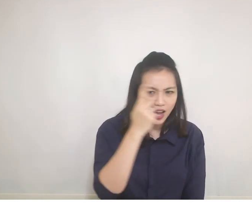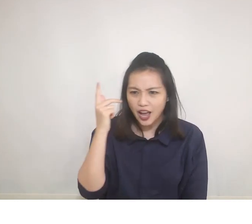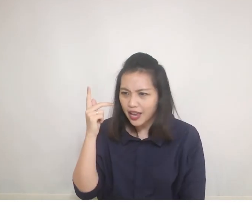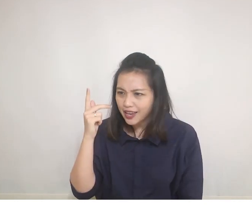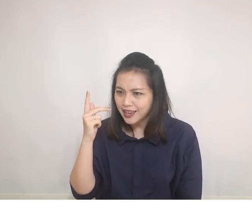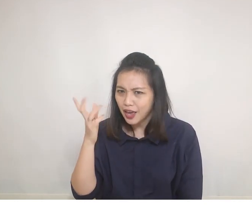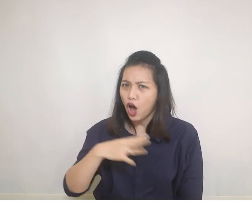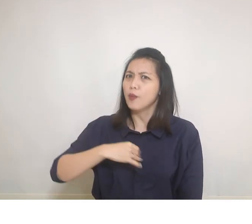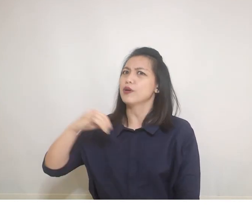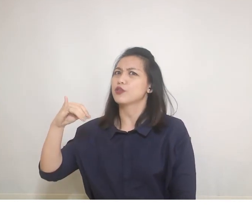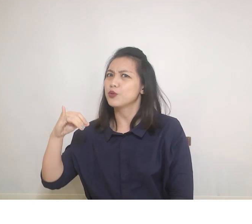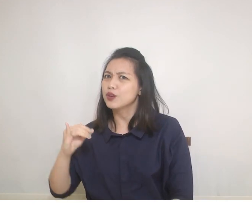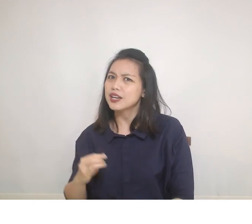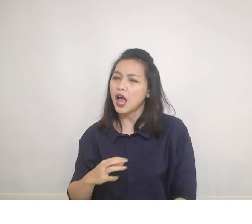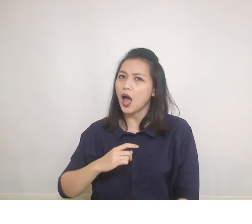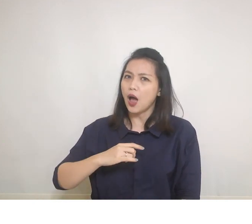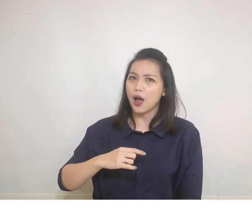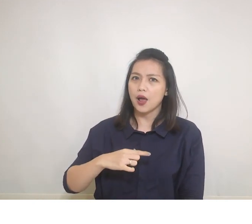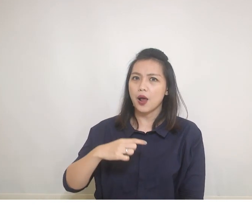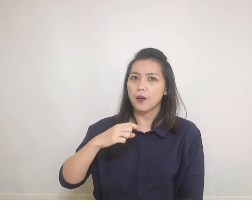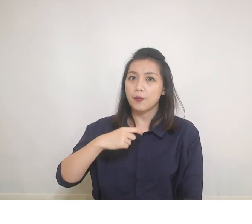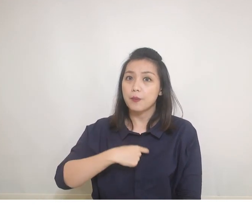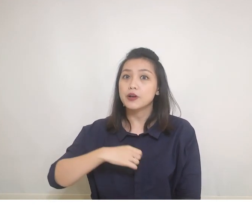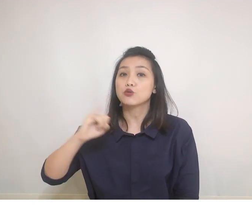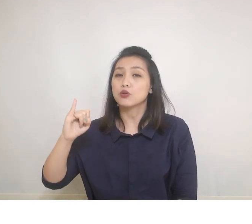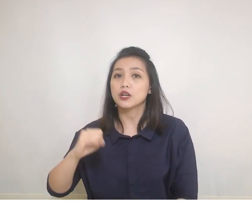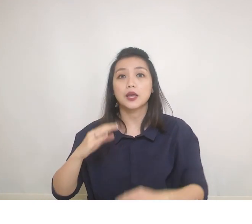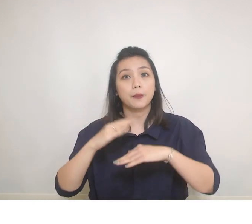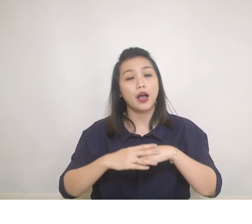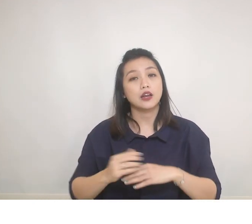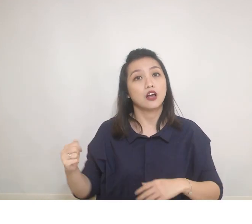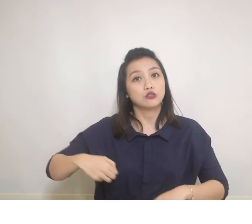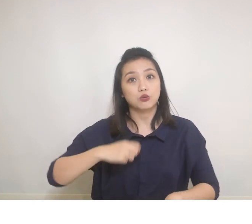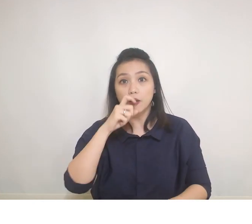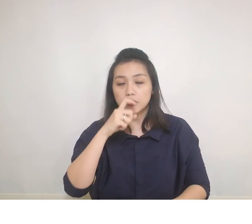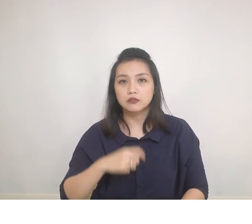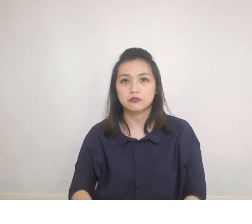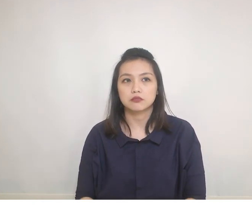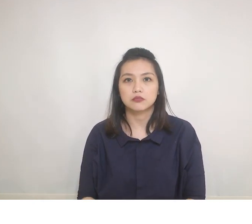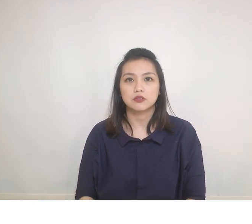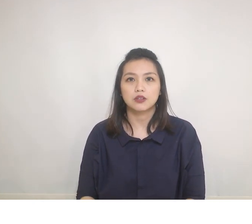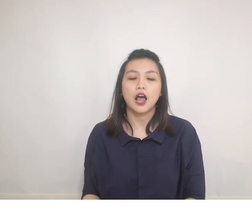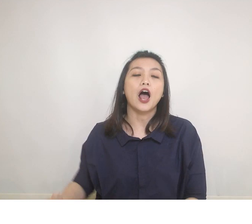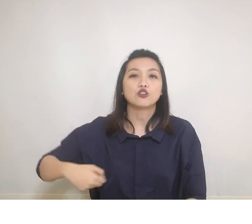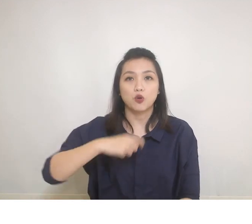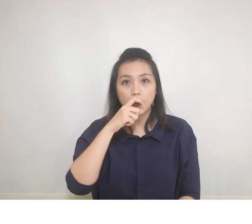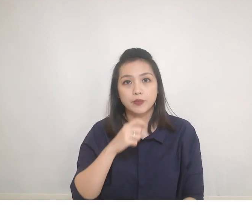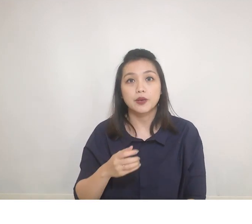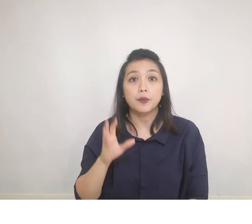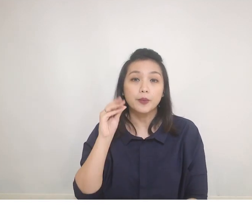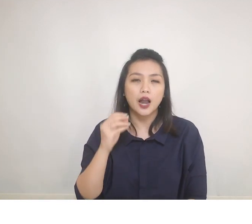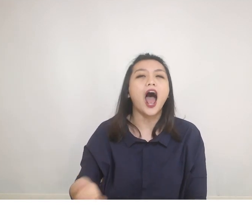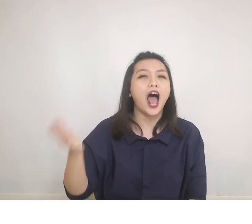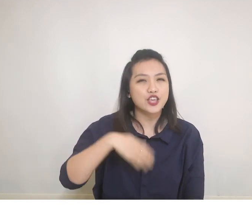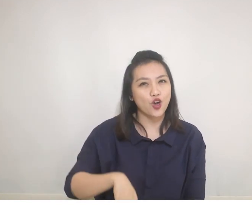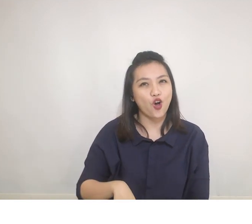Waduh. Waduh. Iya, luar biasa ya. Wow. Dulu kalau merasa hidup seperti untuk uang itu. Gitu ya. Sehingga kalau datang itu ya,